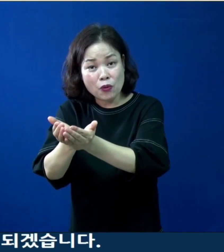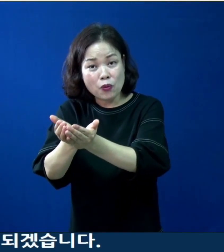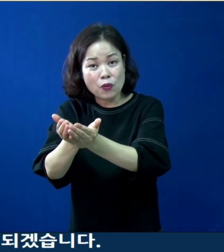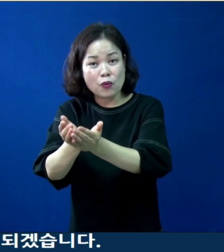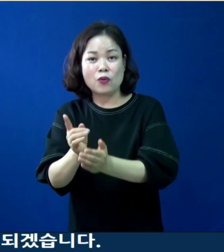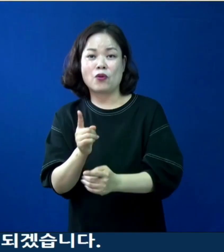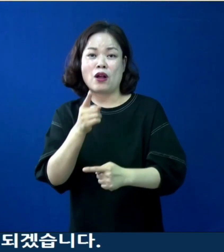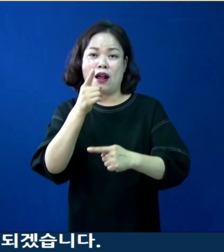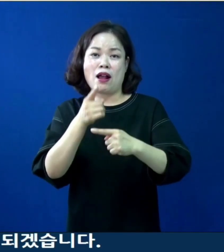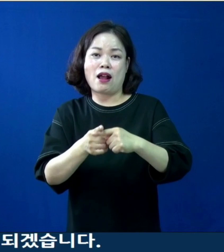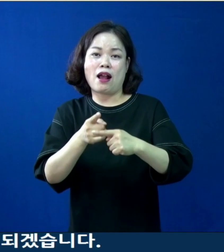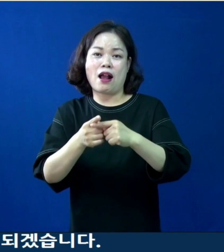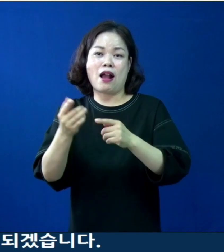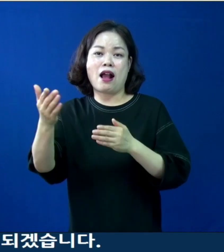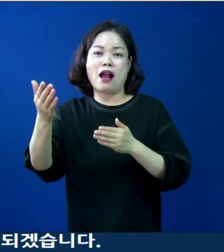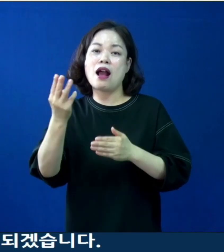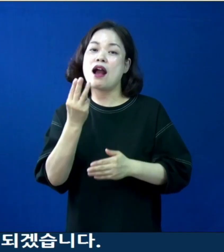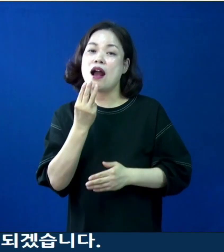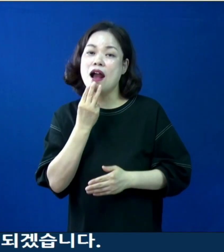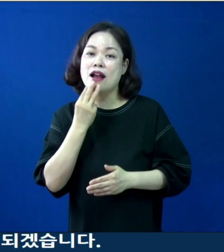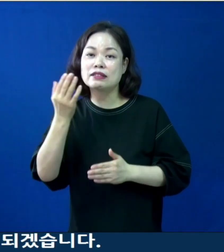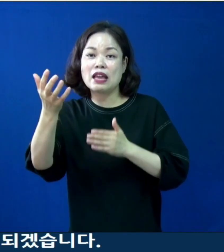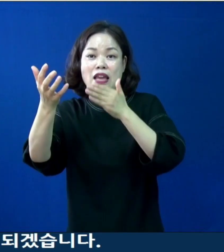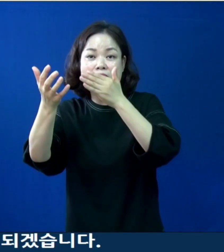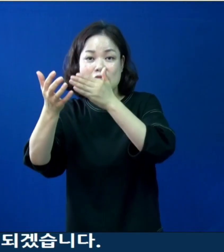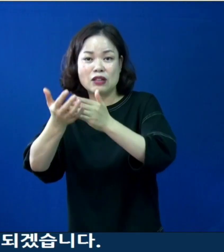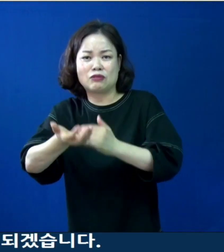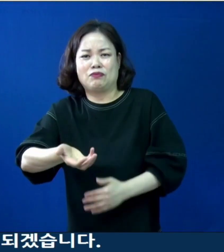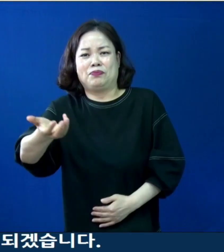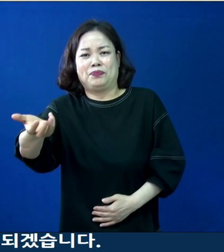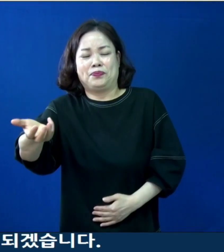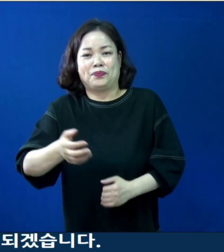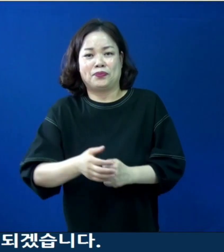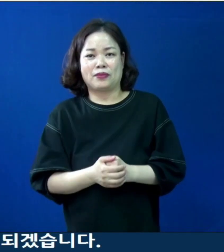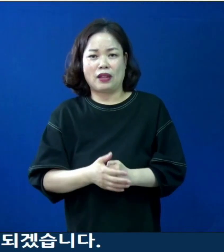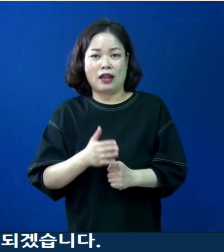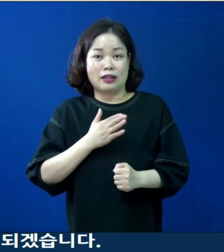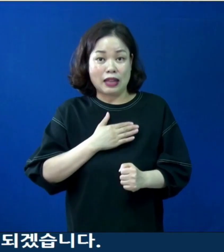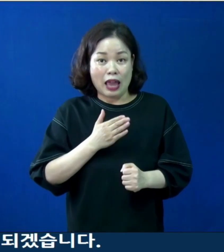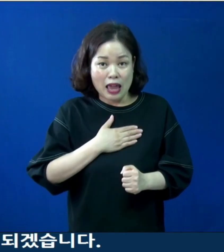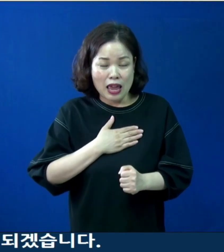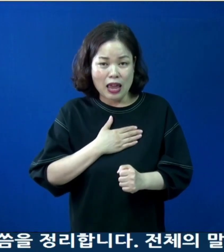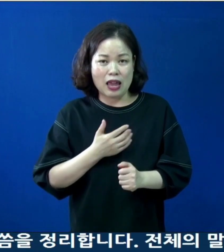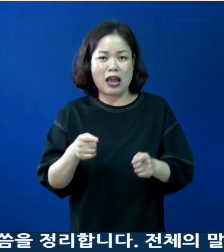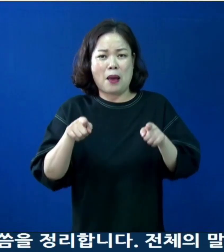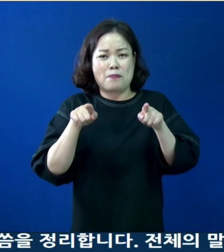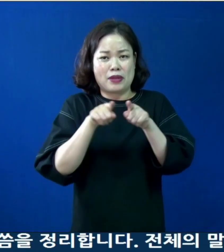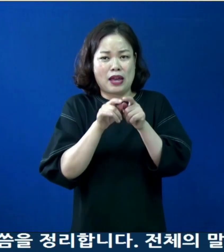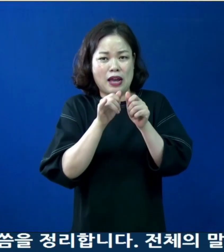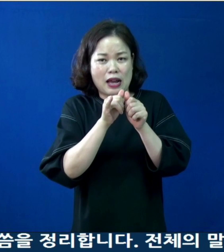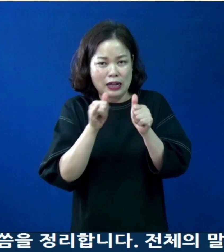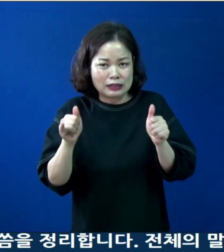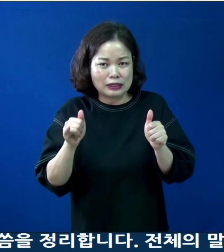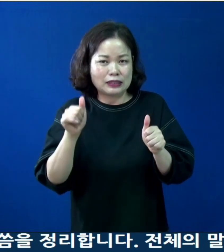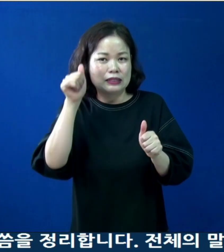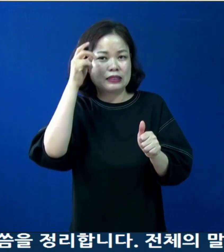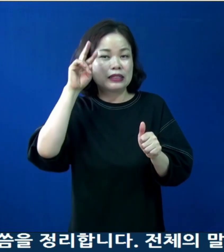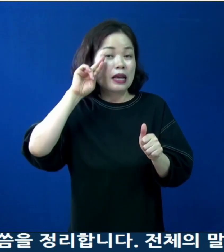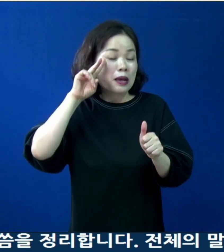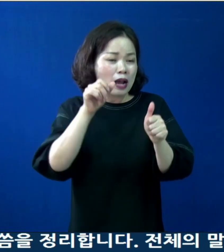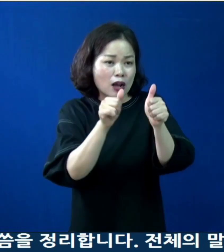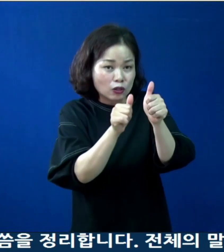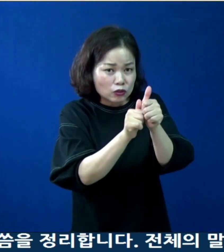아덴으로 가는 장면입니다. 아덴에서 청하기를 내 동역자 실라와 디모데가 빨리 오도록 해라. 안 그러면